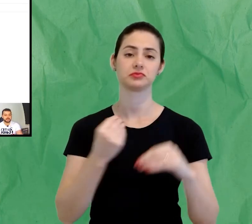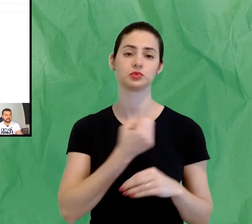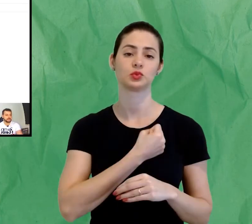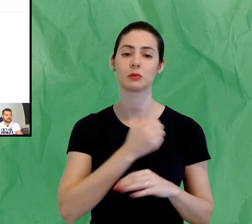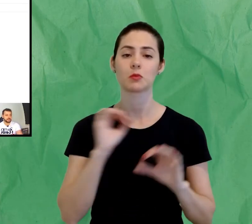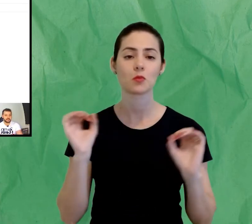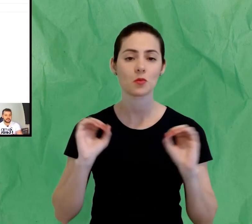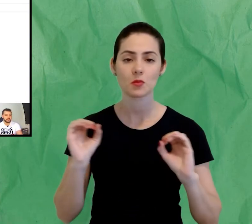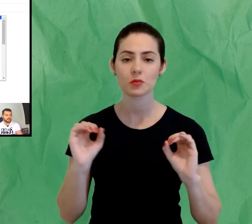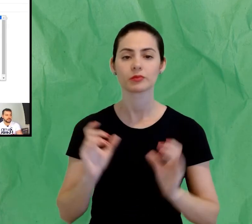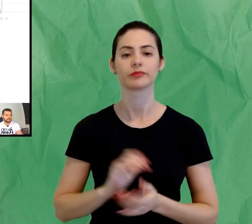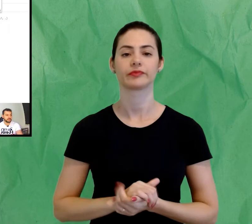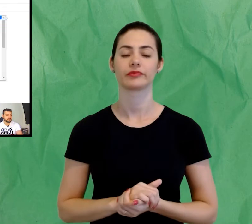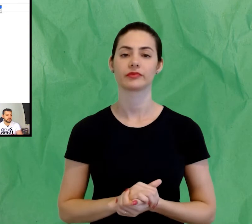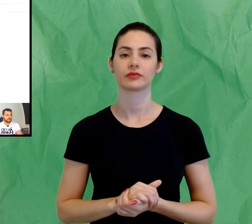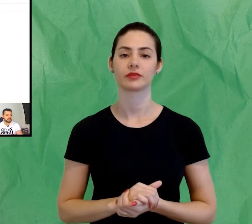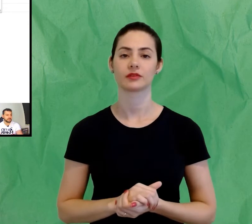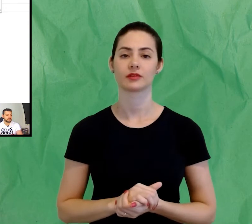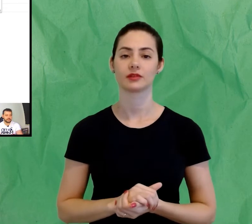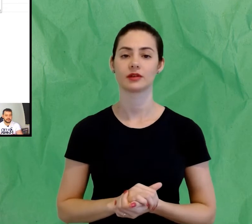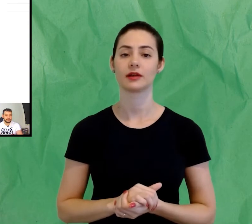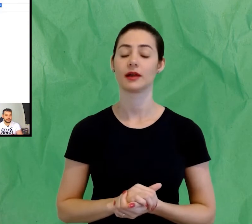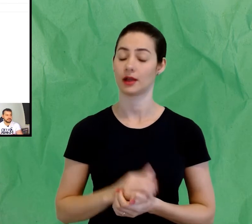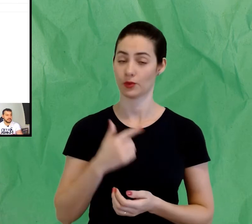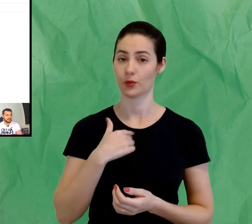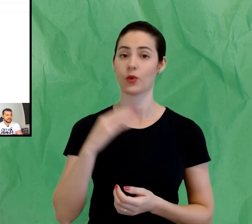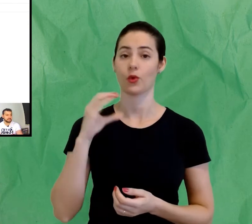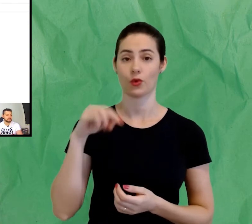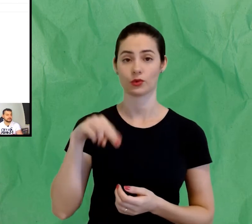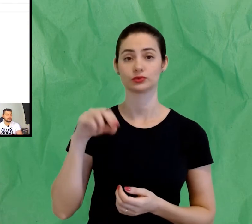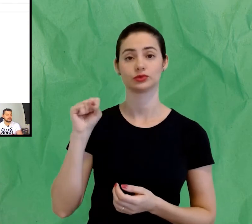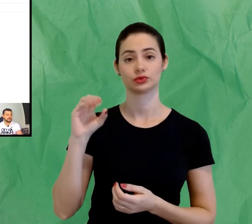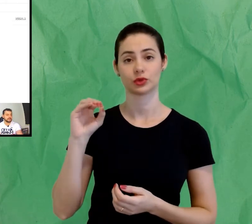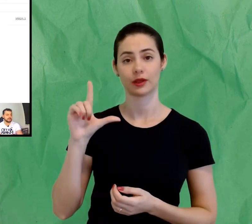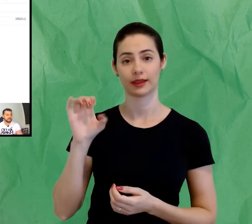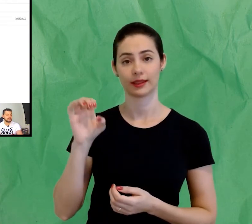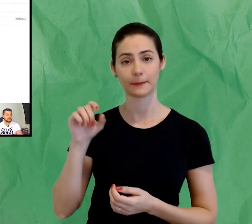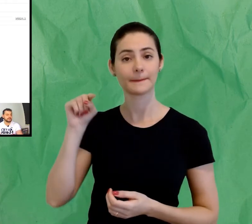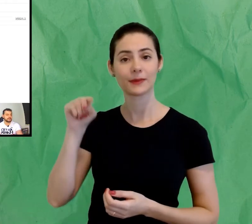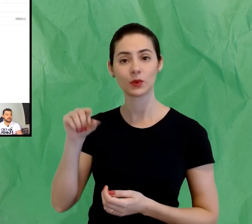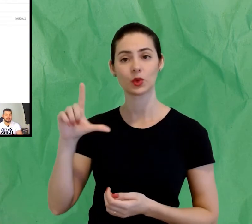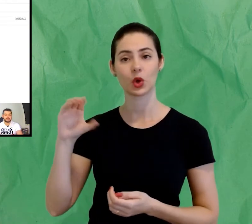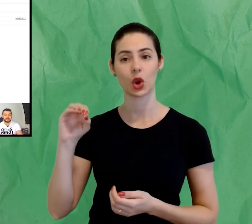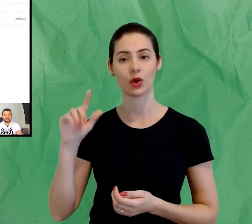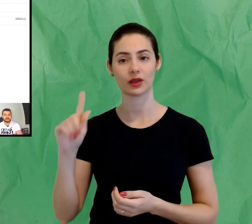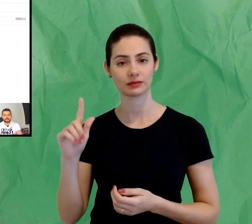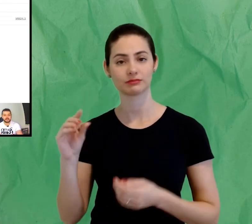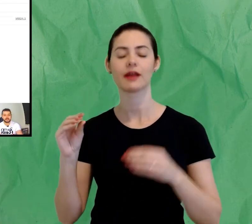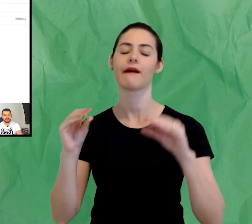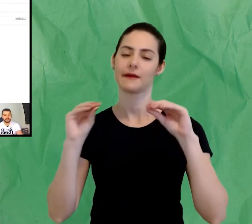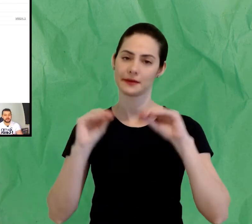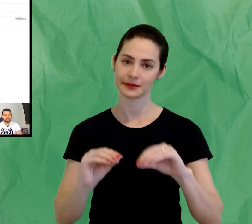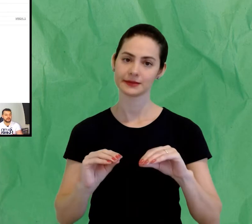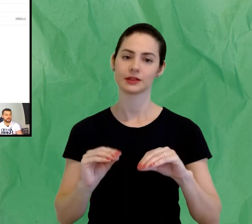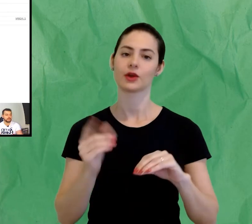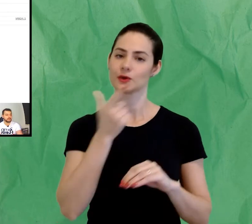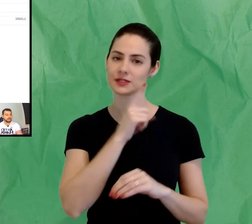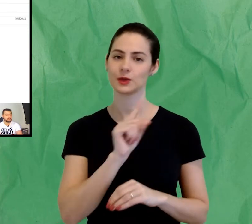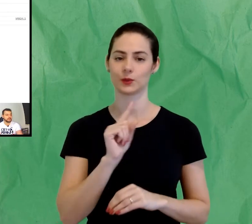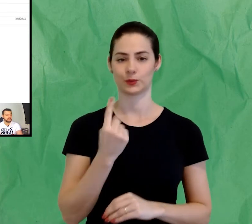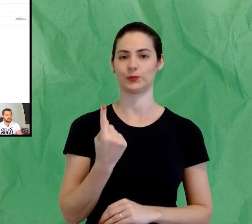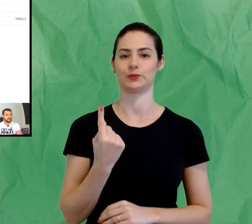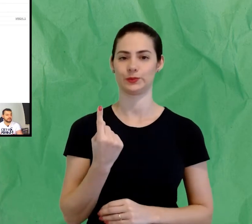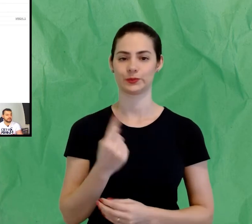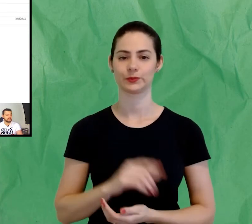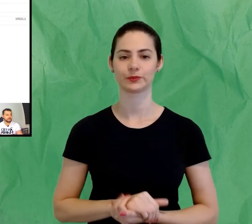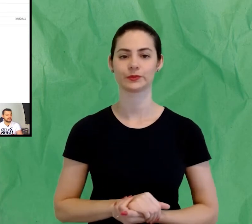nada no console. Se eu dou um console.log a, né, ele vai imprimir para mim ali no terminal 1.